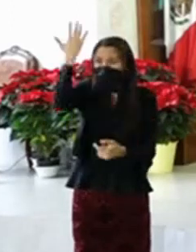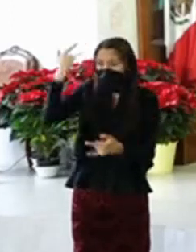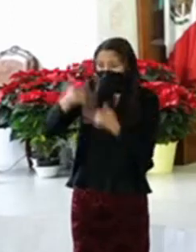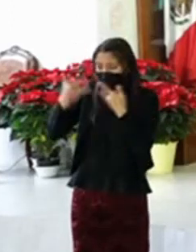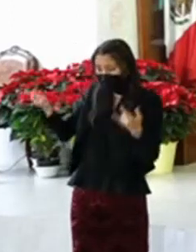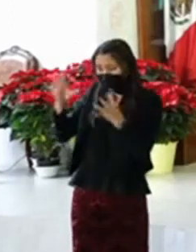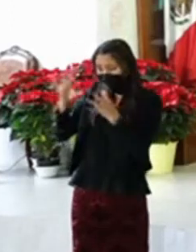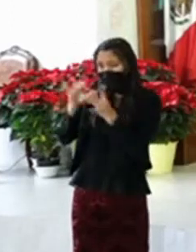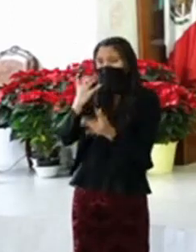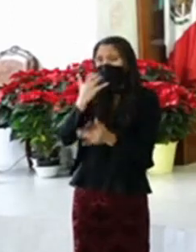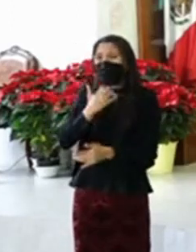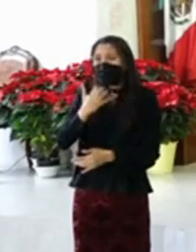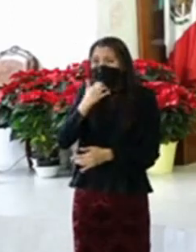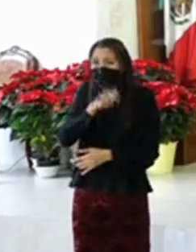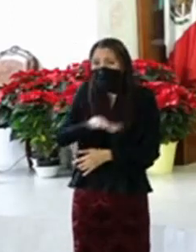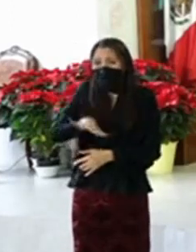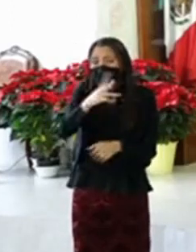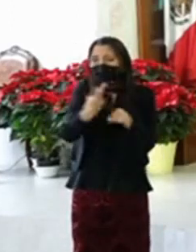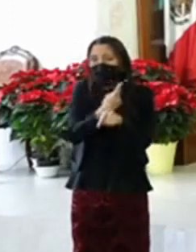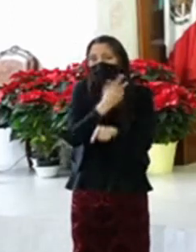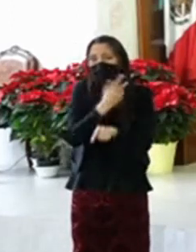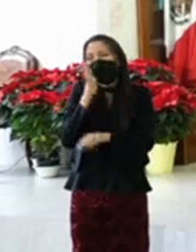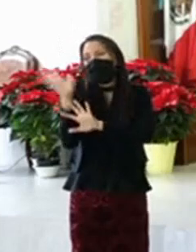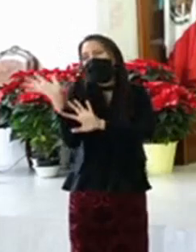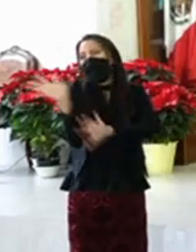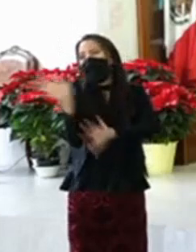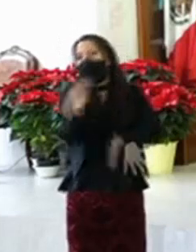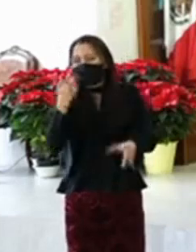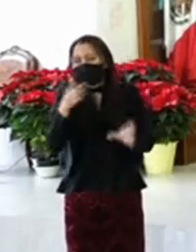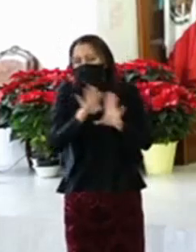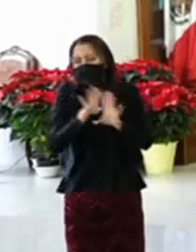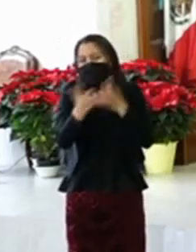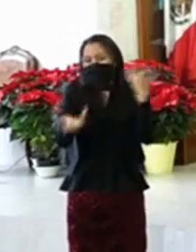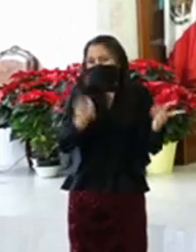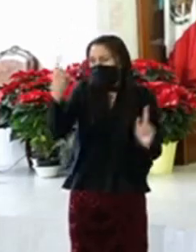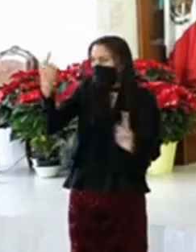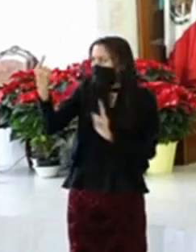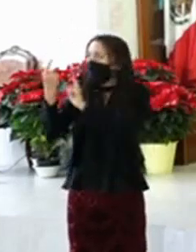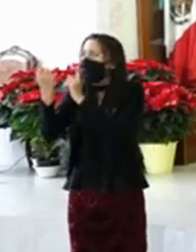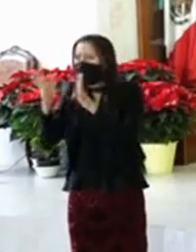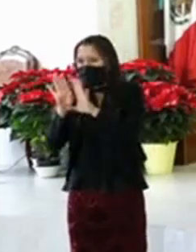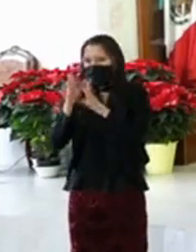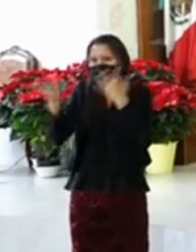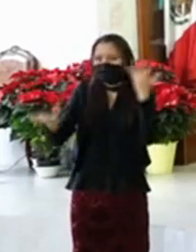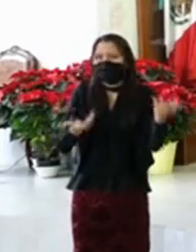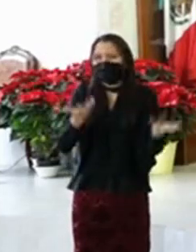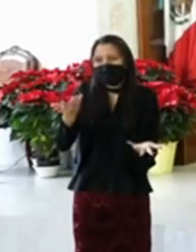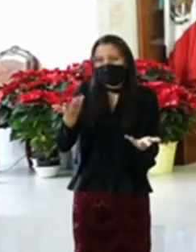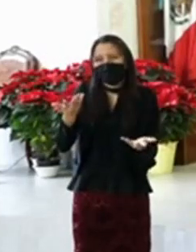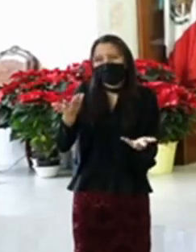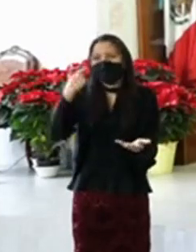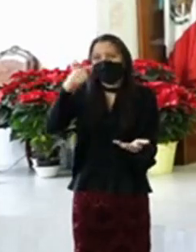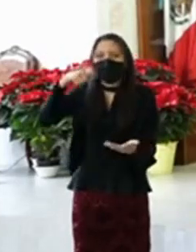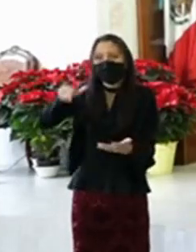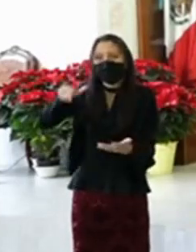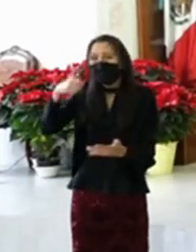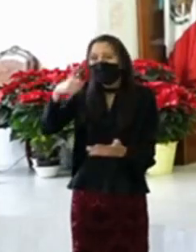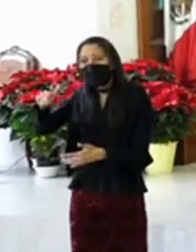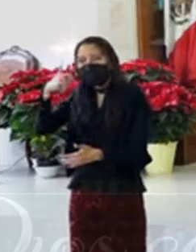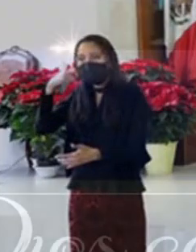religiosa. Dijo: yo no voy a tentar a Dios. Yo no te pido tampoco a ti que